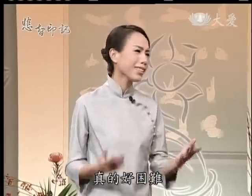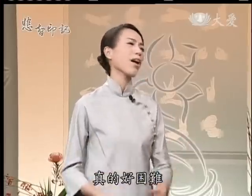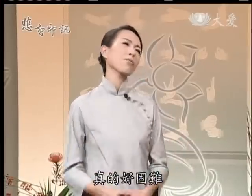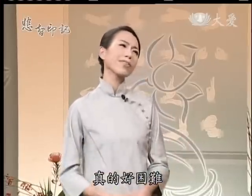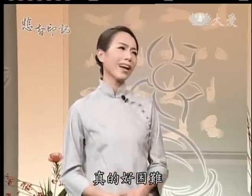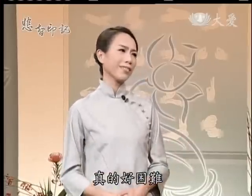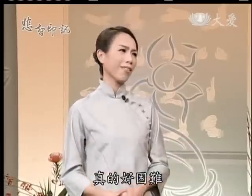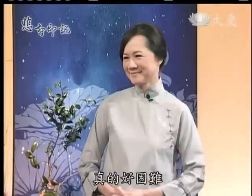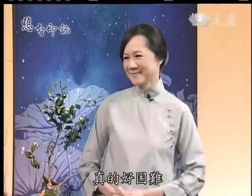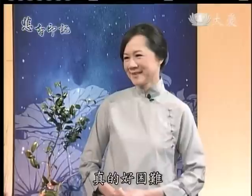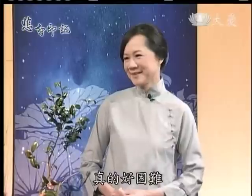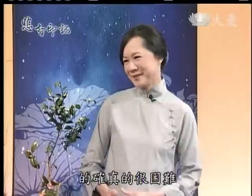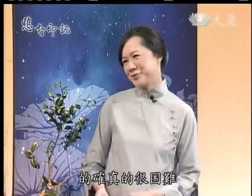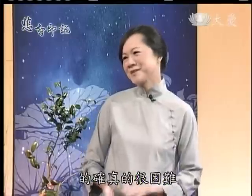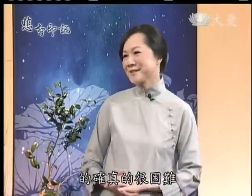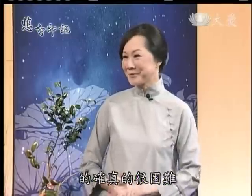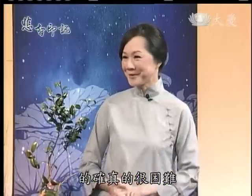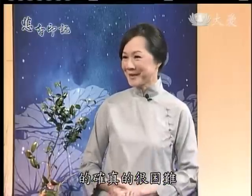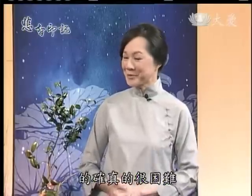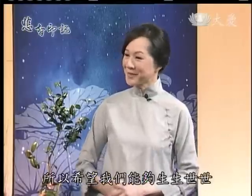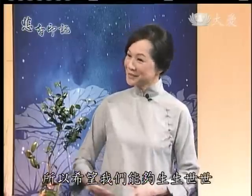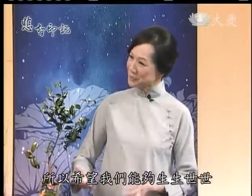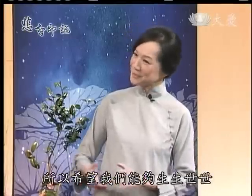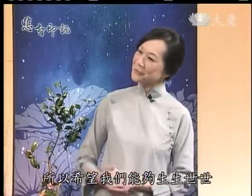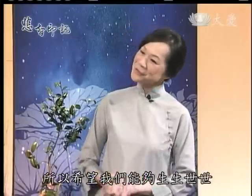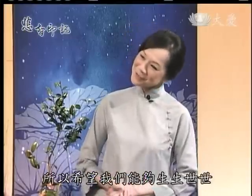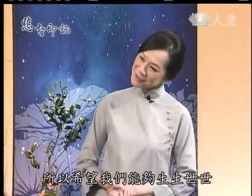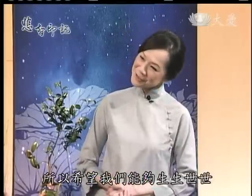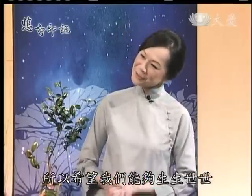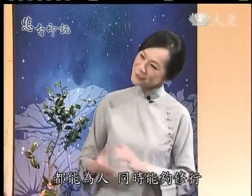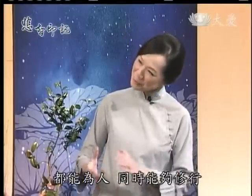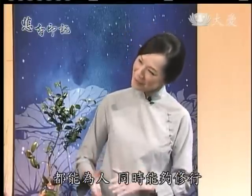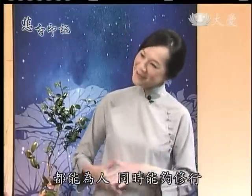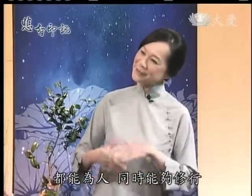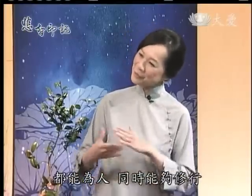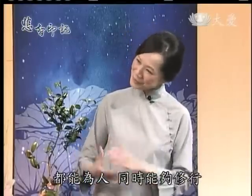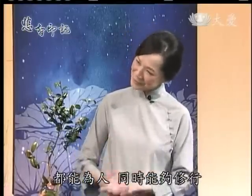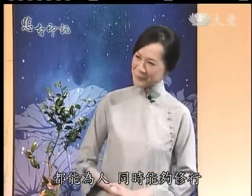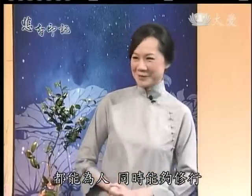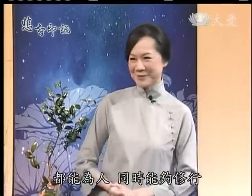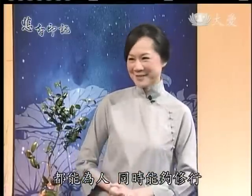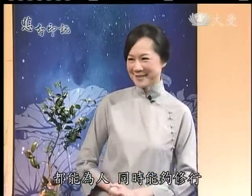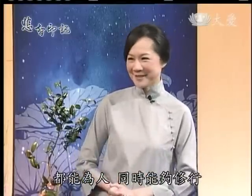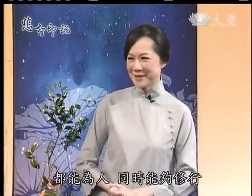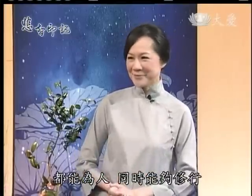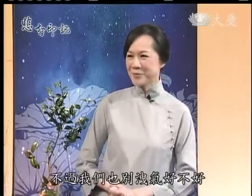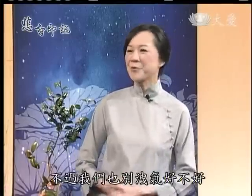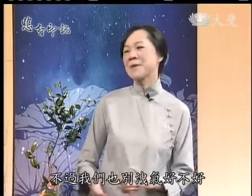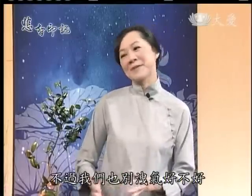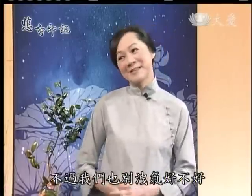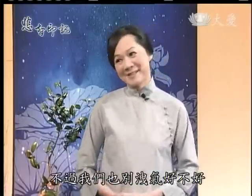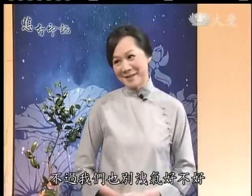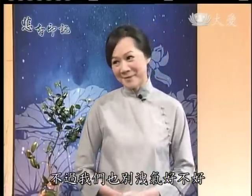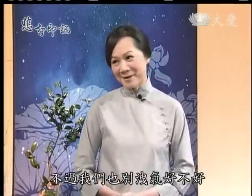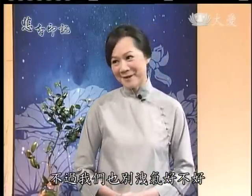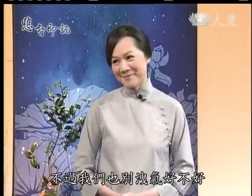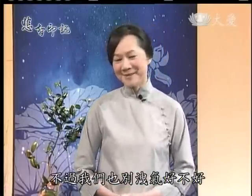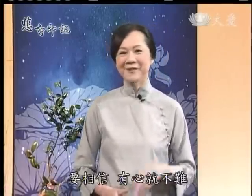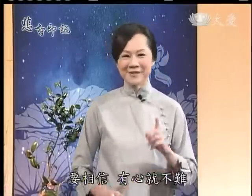真的好困难哦。 的确，真的很困难，所以希望我们能够生生世世都能为人，同时能够修行。不过，我们也别泄气，好不好？要